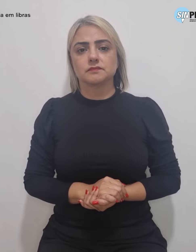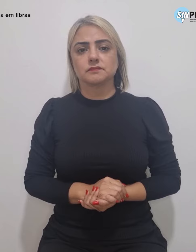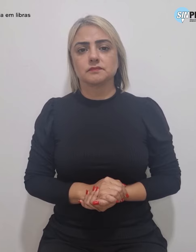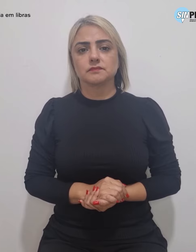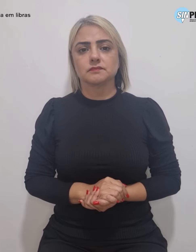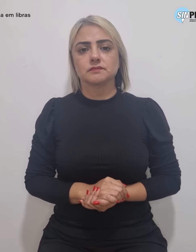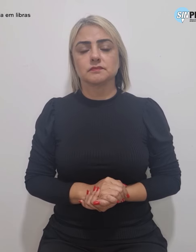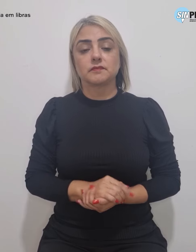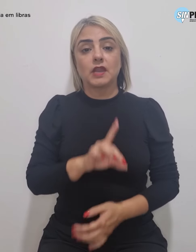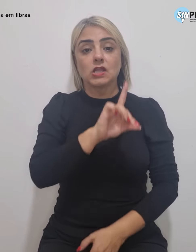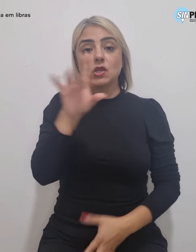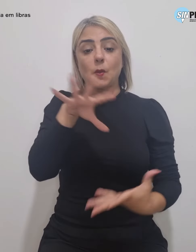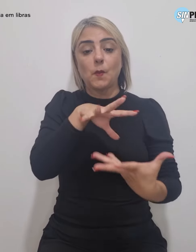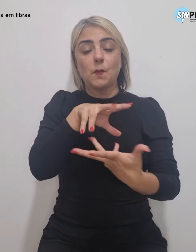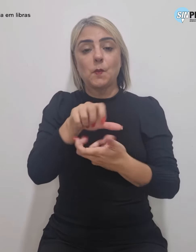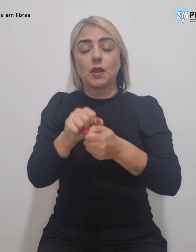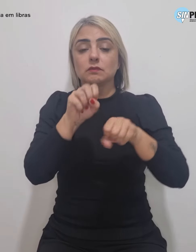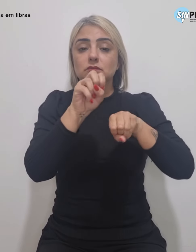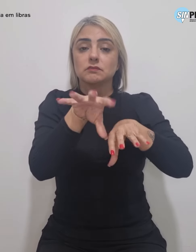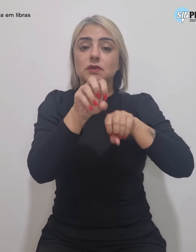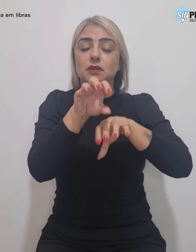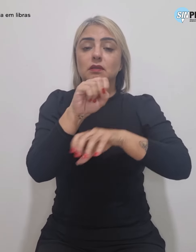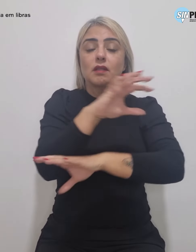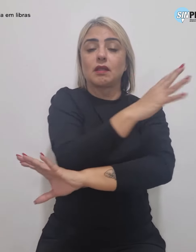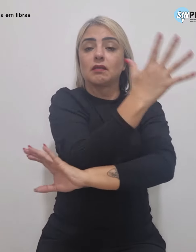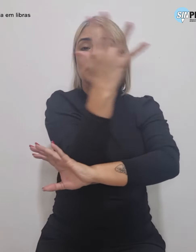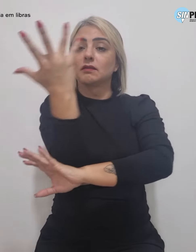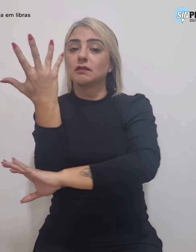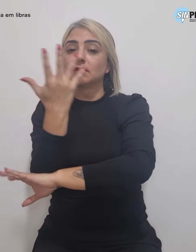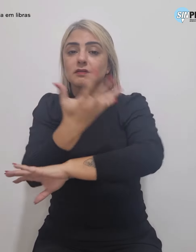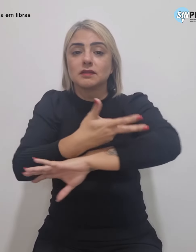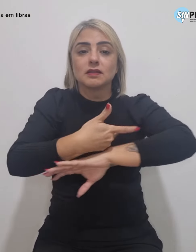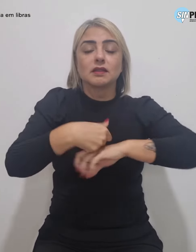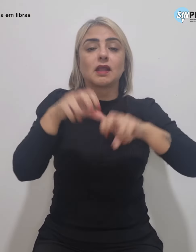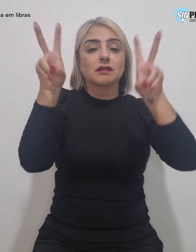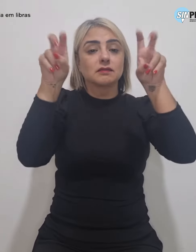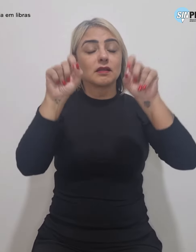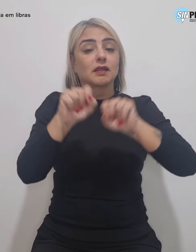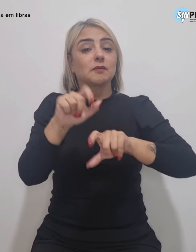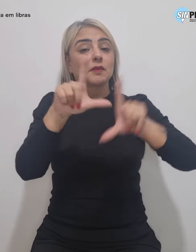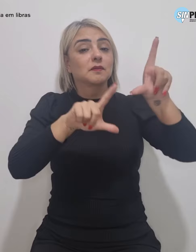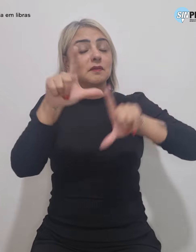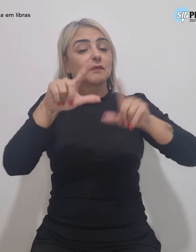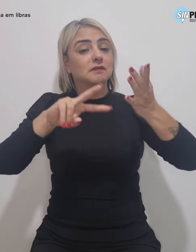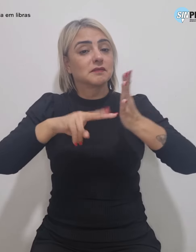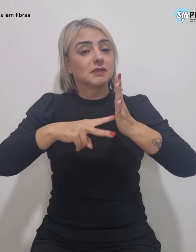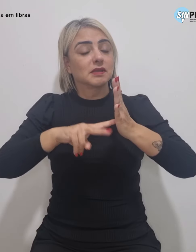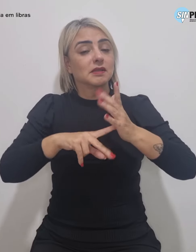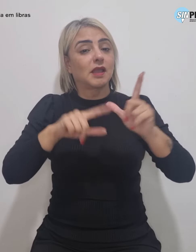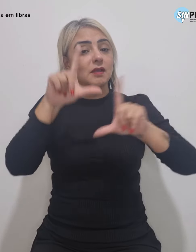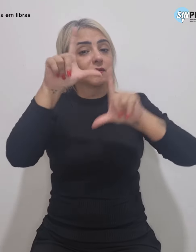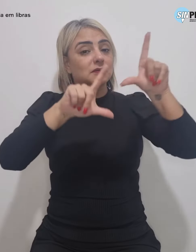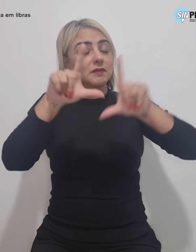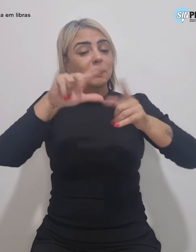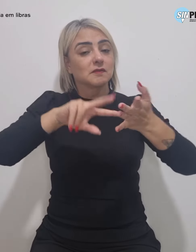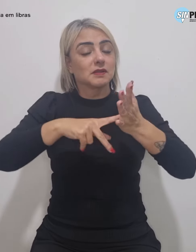Dia Mundial da Educação Ambiental é tema do TV Simpro. O TV Simpro desta semana